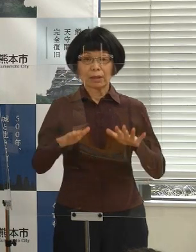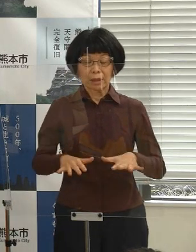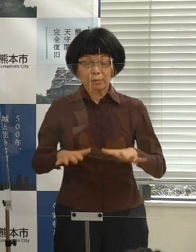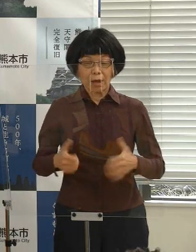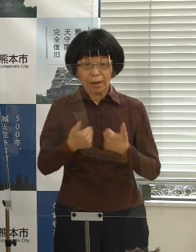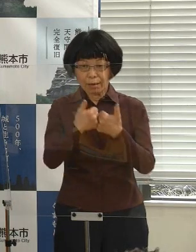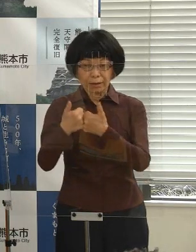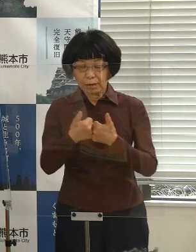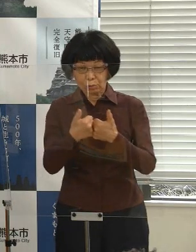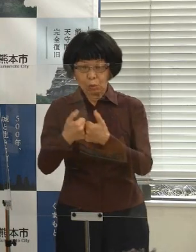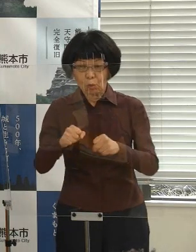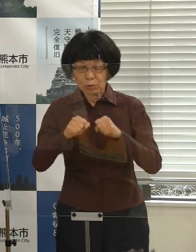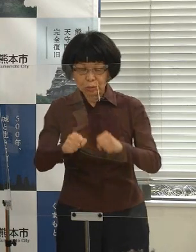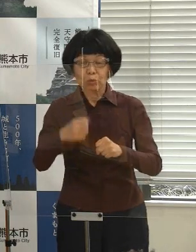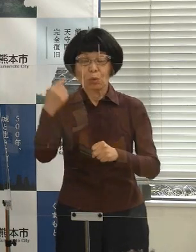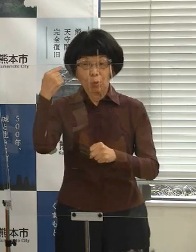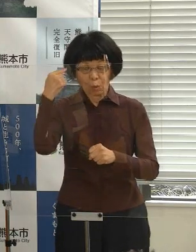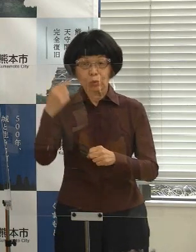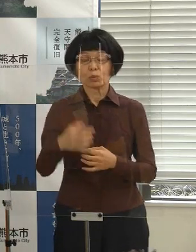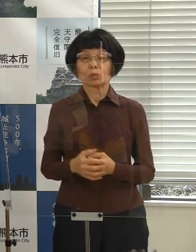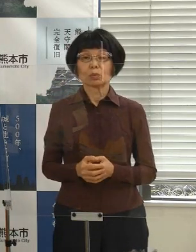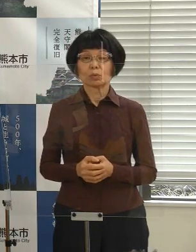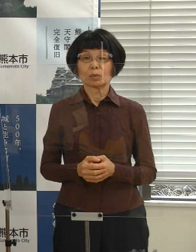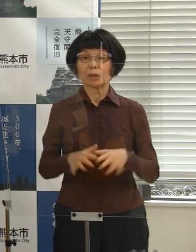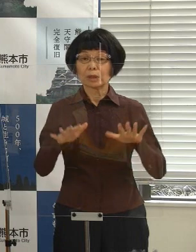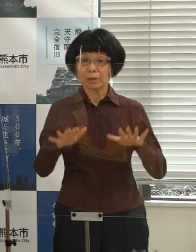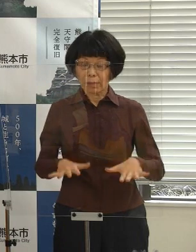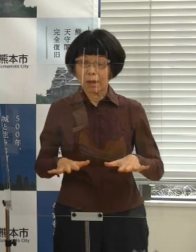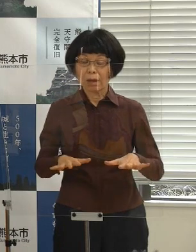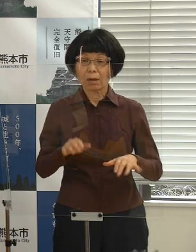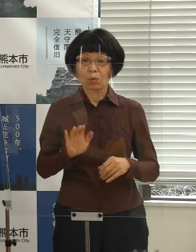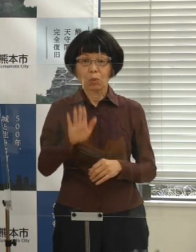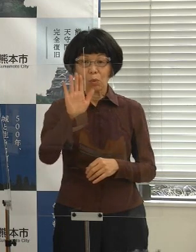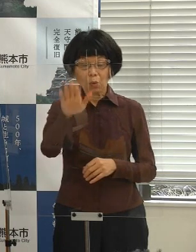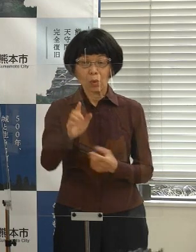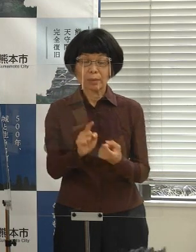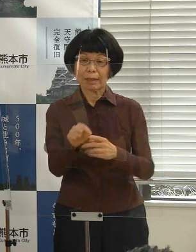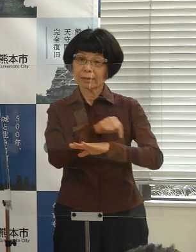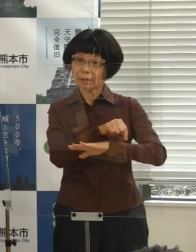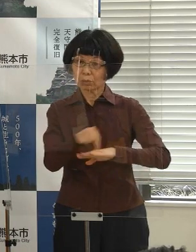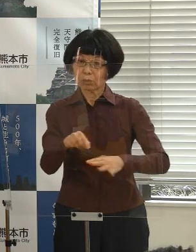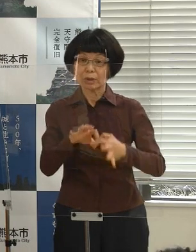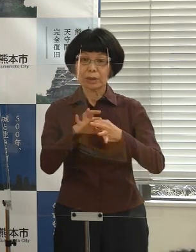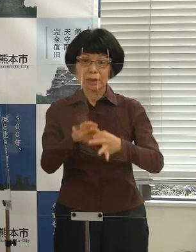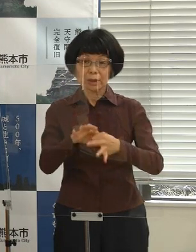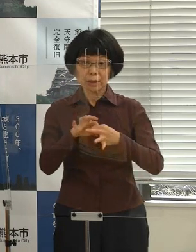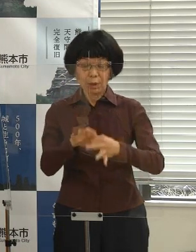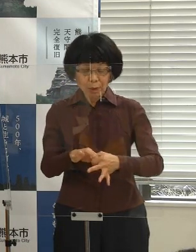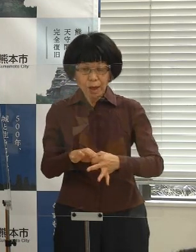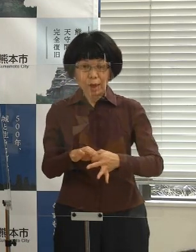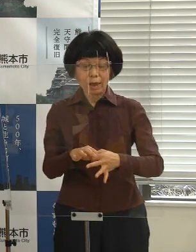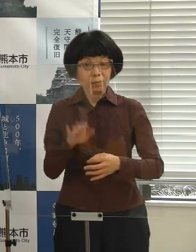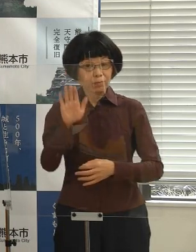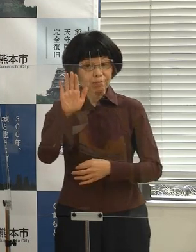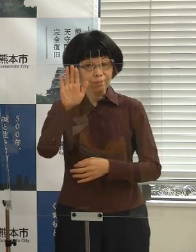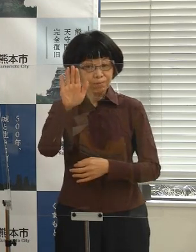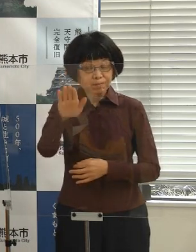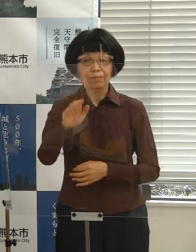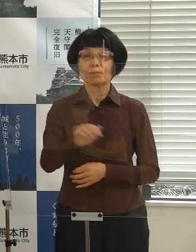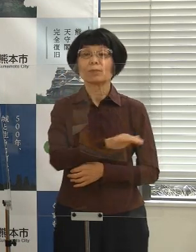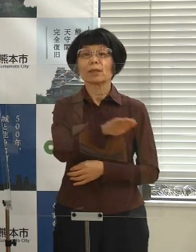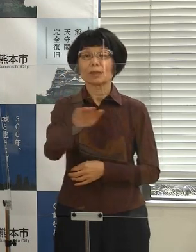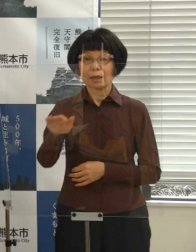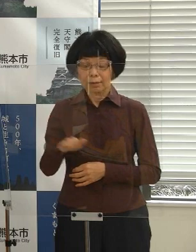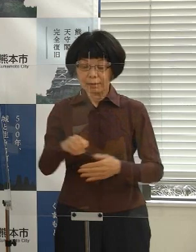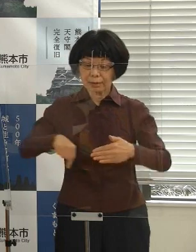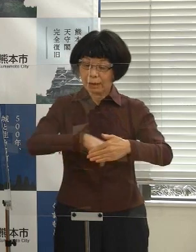というふうに思いますので、これからその対策についてもですね、また皆さんにもお知らせできるような状況があれば、また内容につい